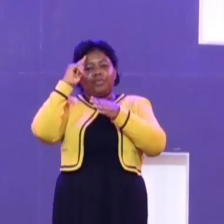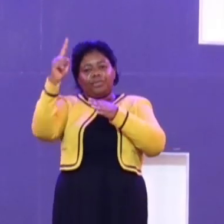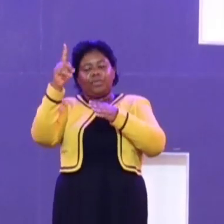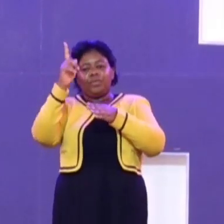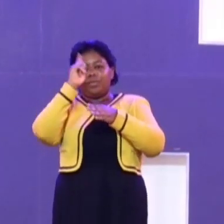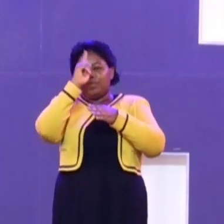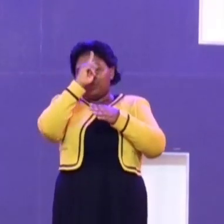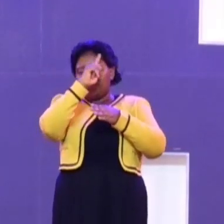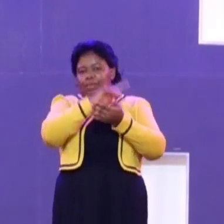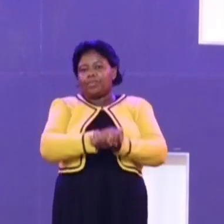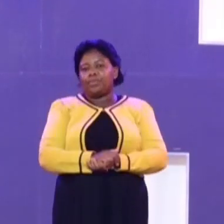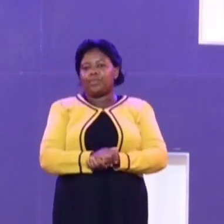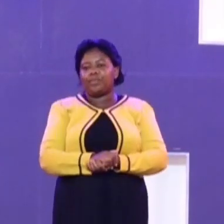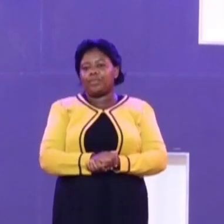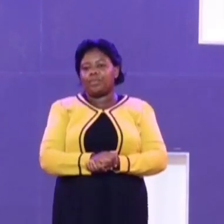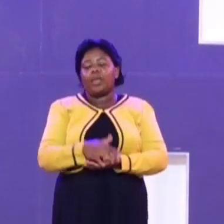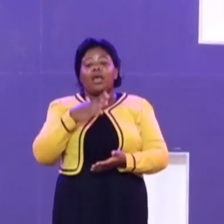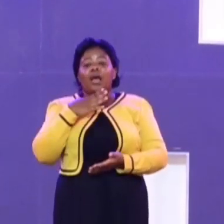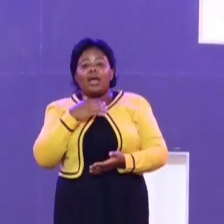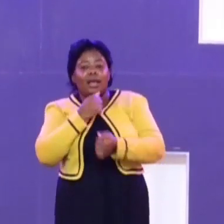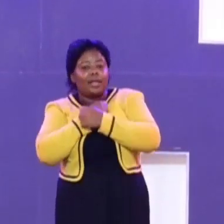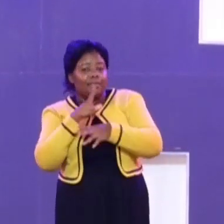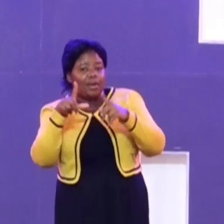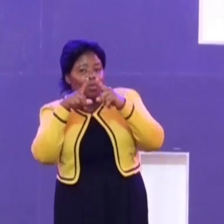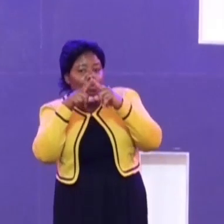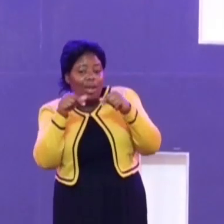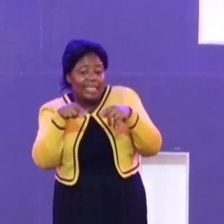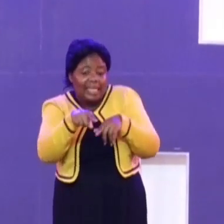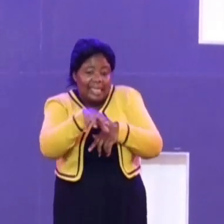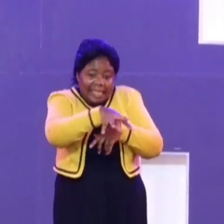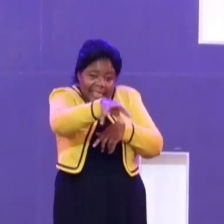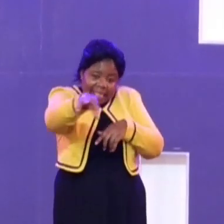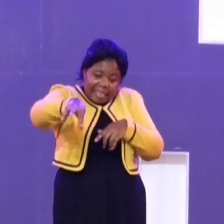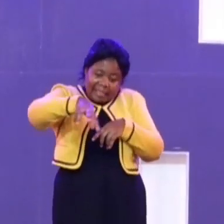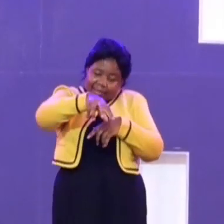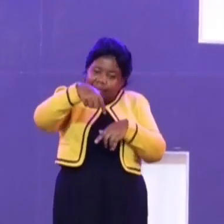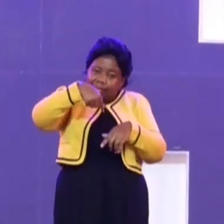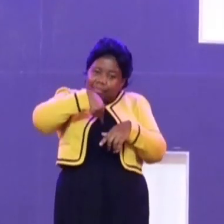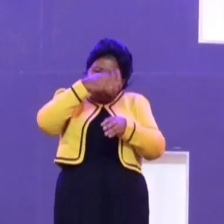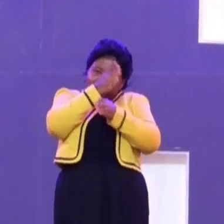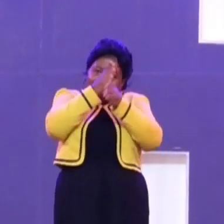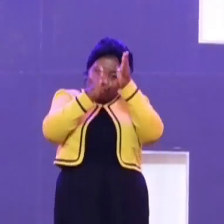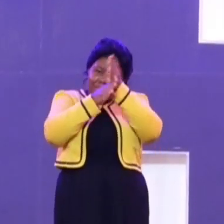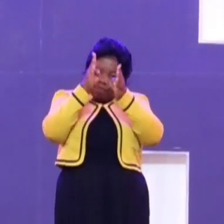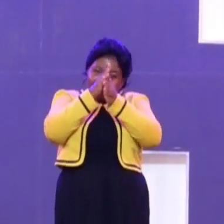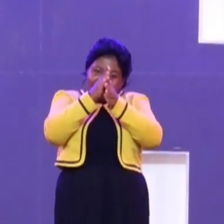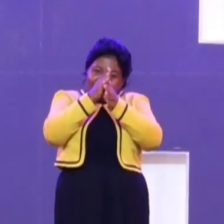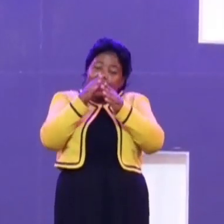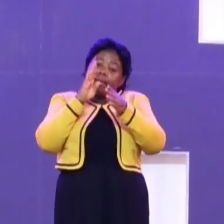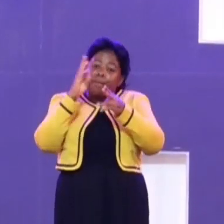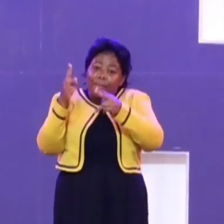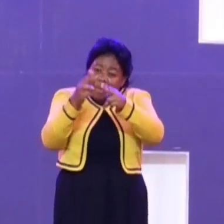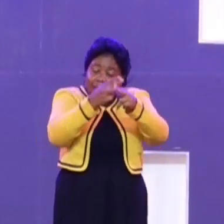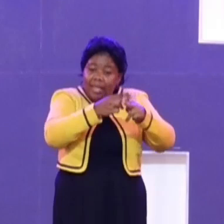Chenazimba. Jagalo chigambo, chino chechibuga nze, chenazimba. Nagambi wegende zanyaba ntunga abeda